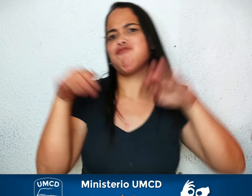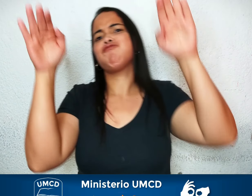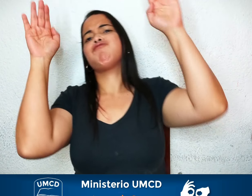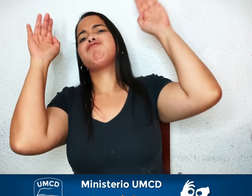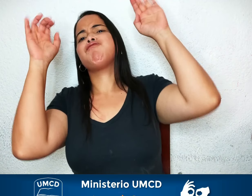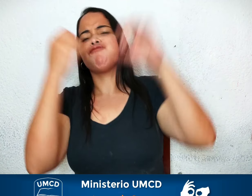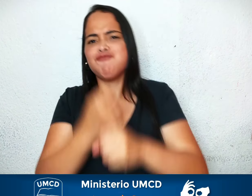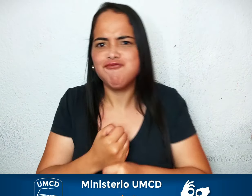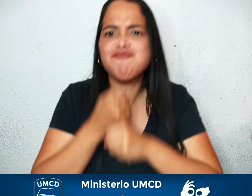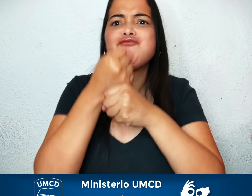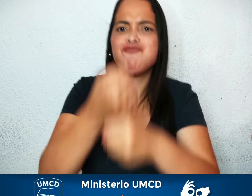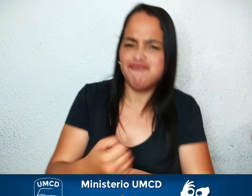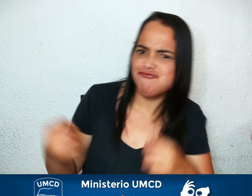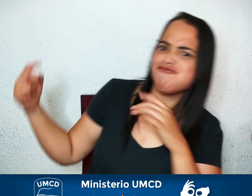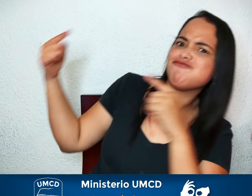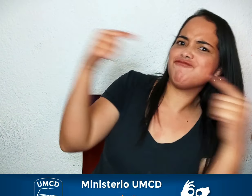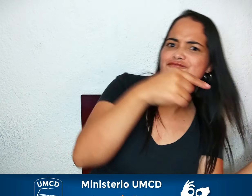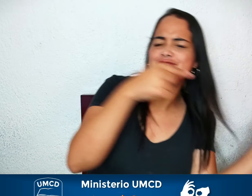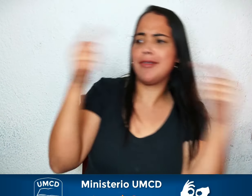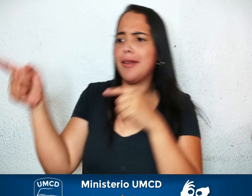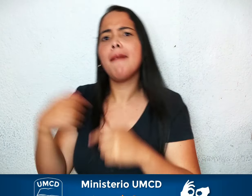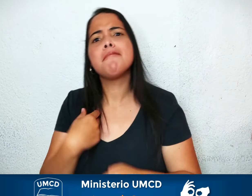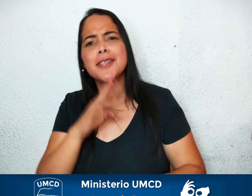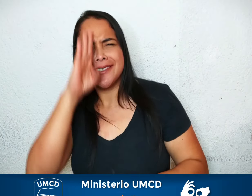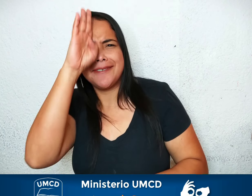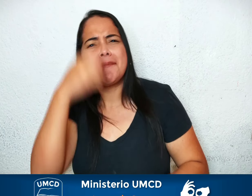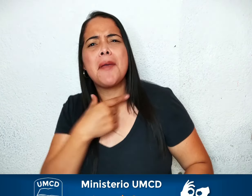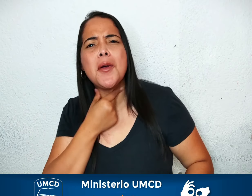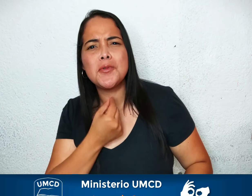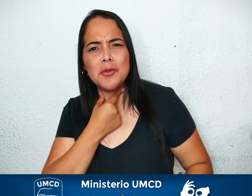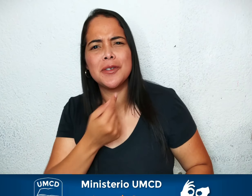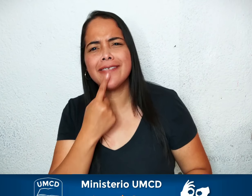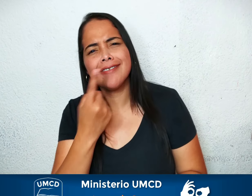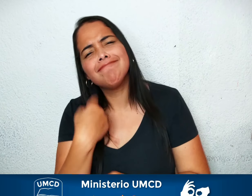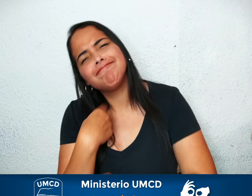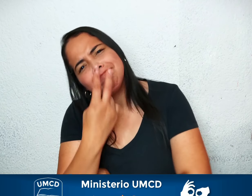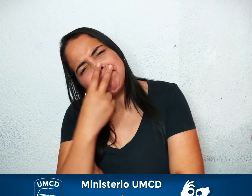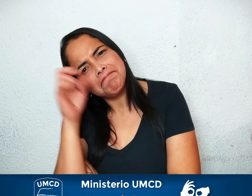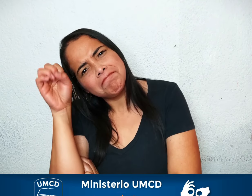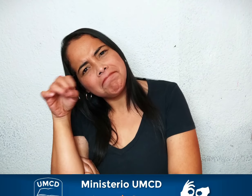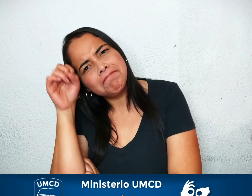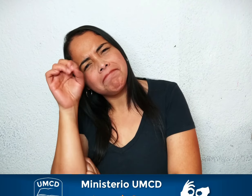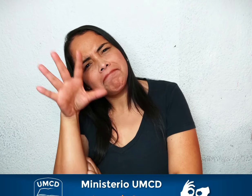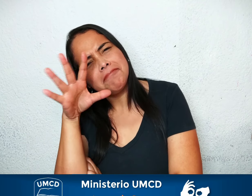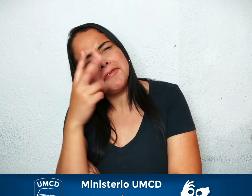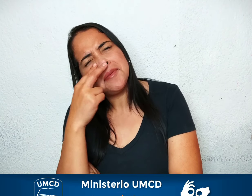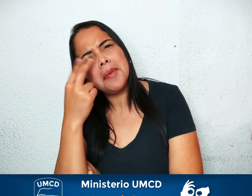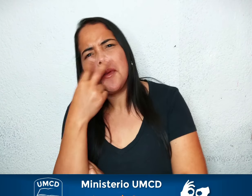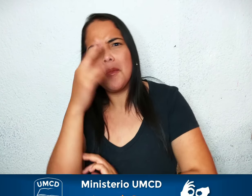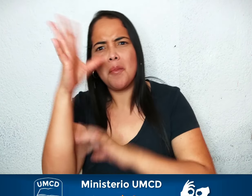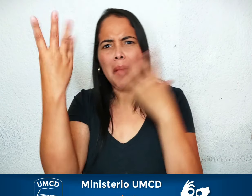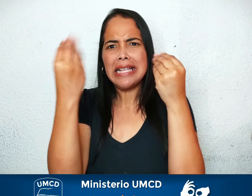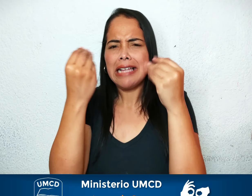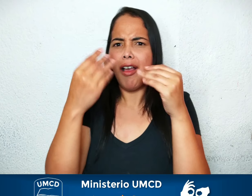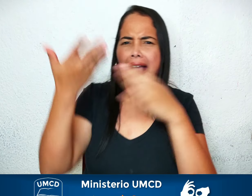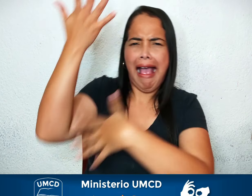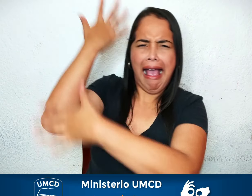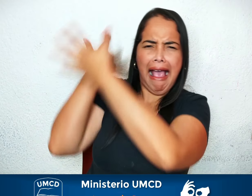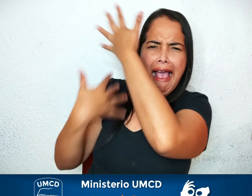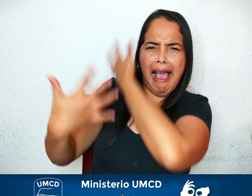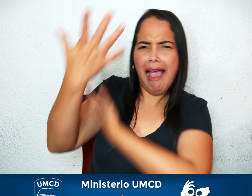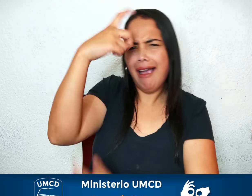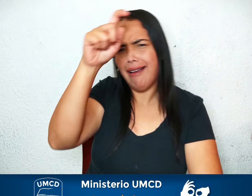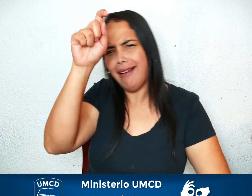patas y tratan de detener al enemigo, o sobre todo cuando comienzan a acercarse a una ciudad que está rodeada de muros